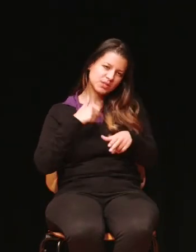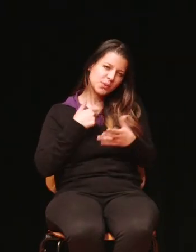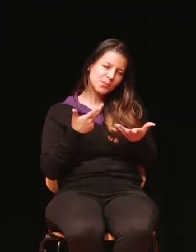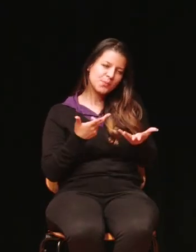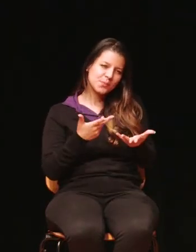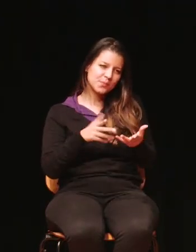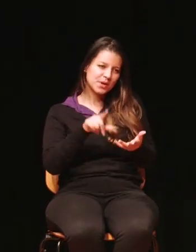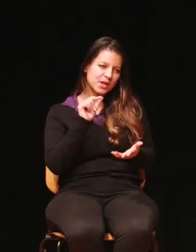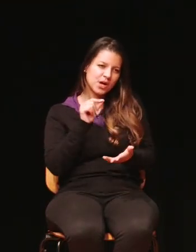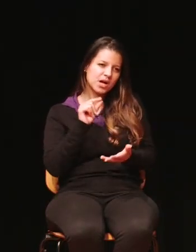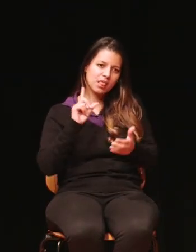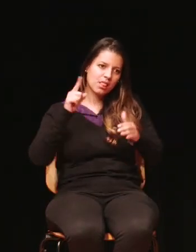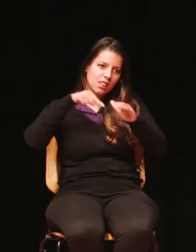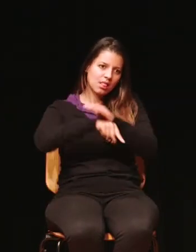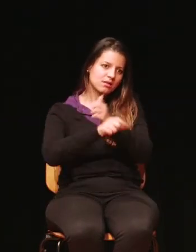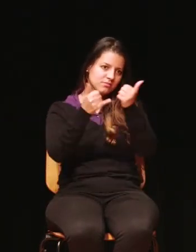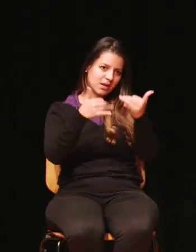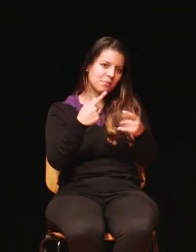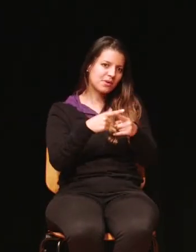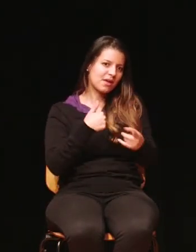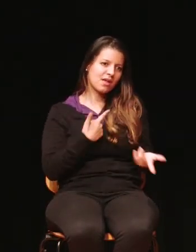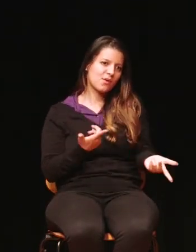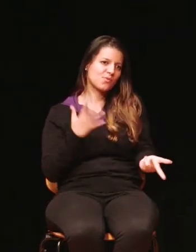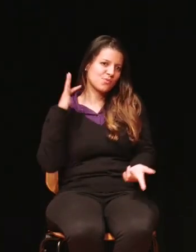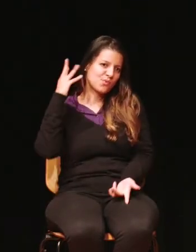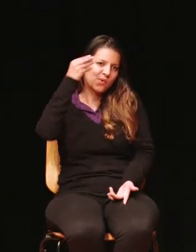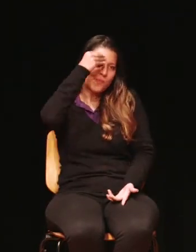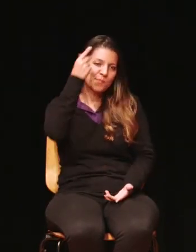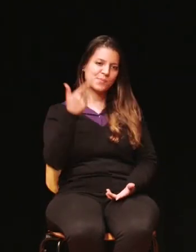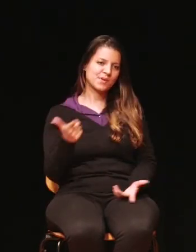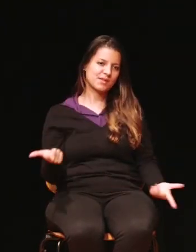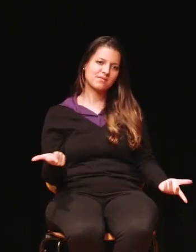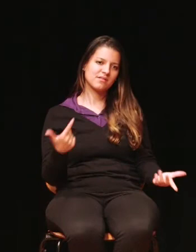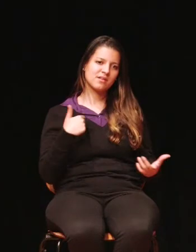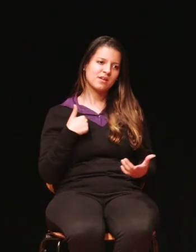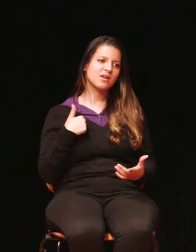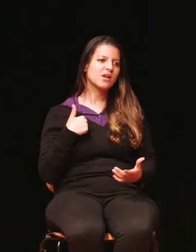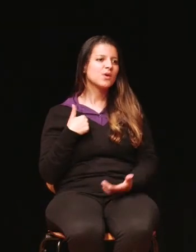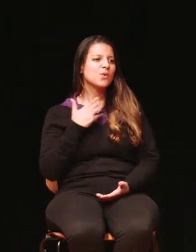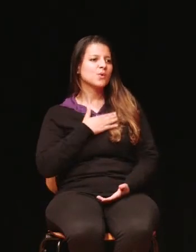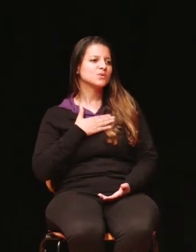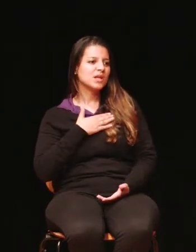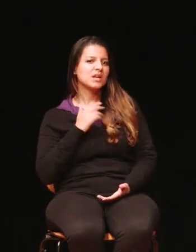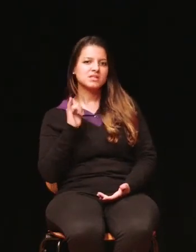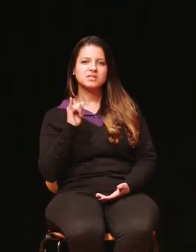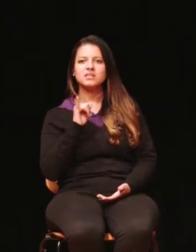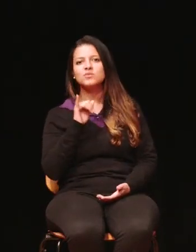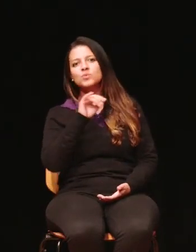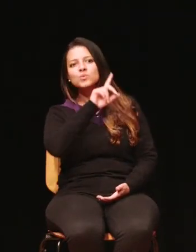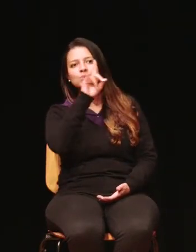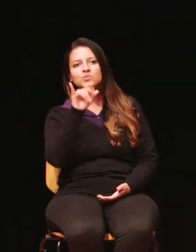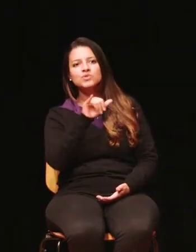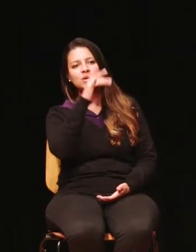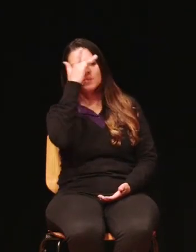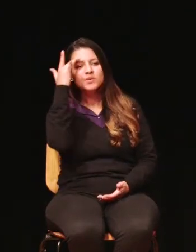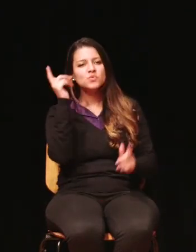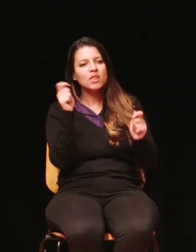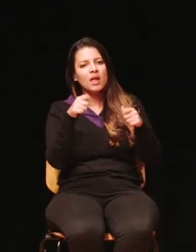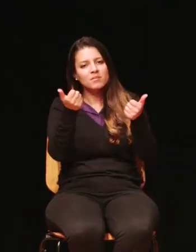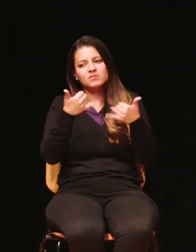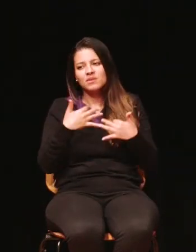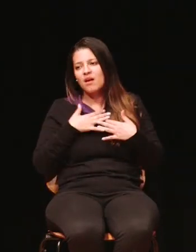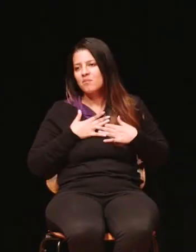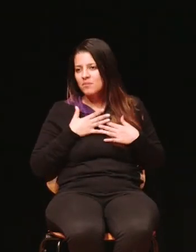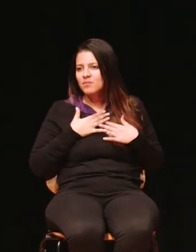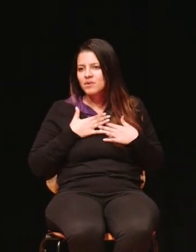é uma questão de que eu não sou competente. Então, gostaria muito que houvesse alguém que falasse disso. Para mim